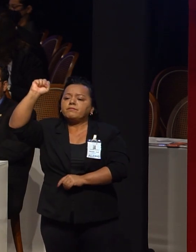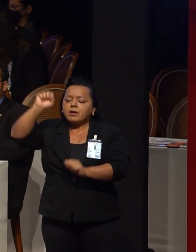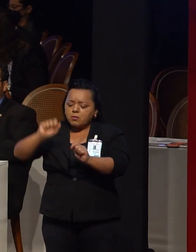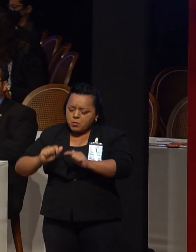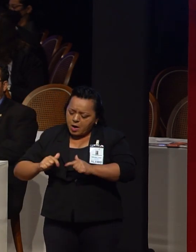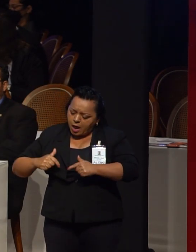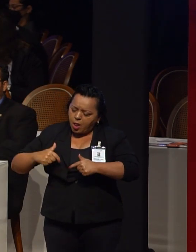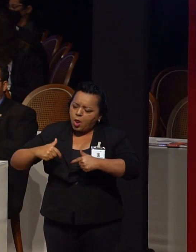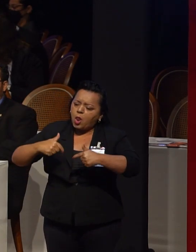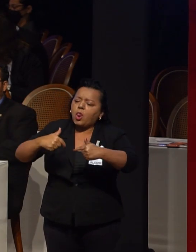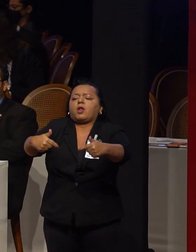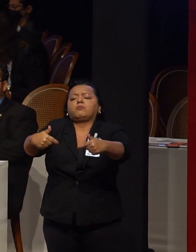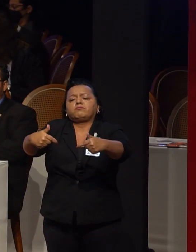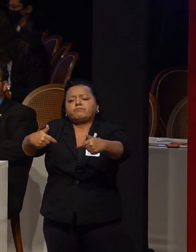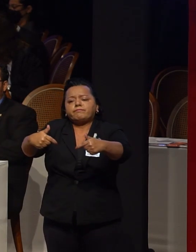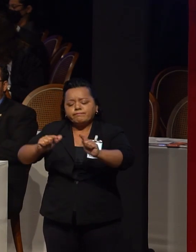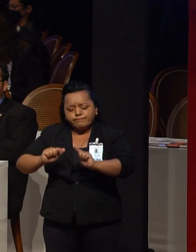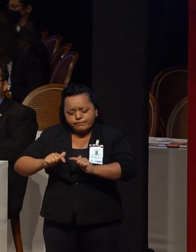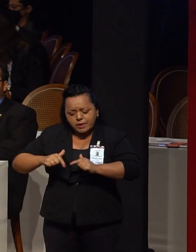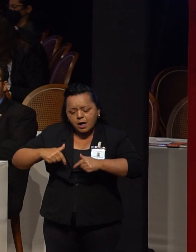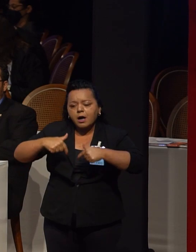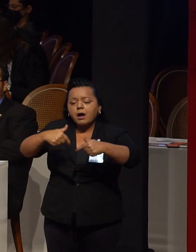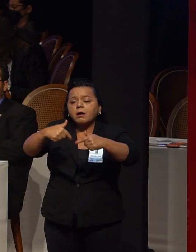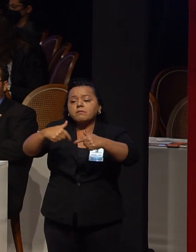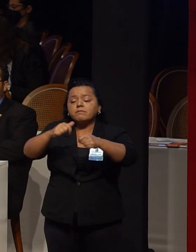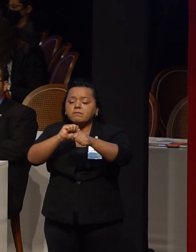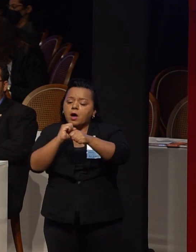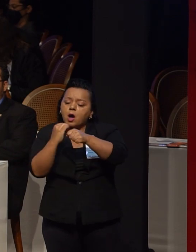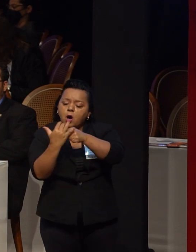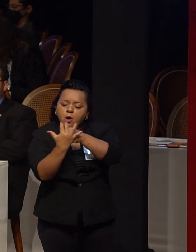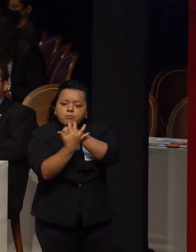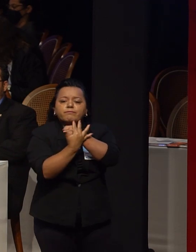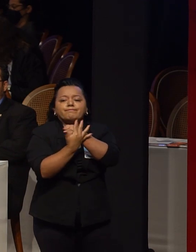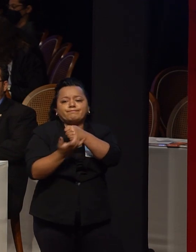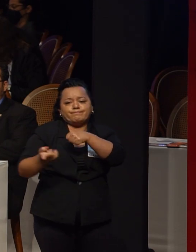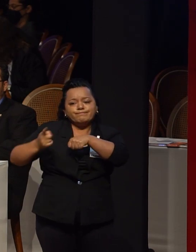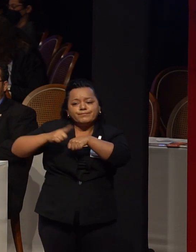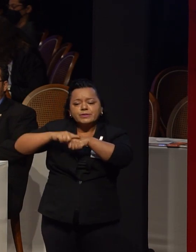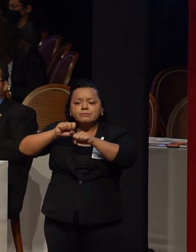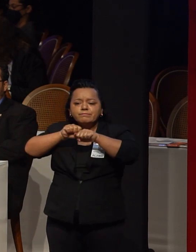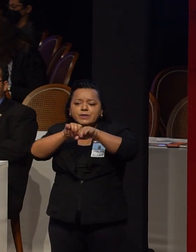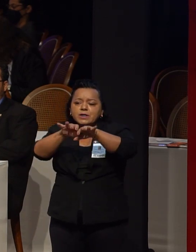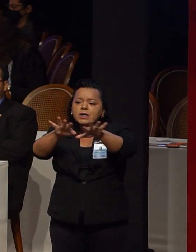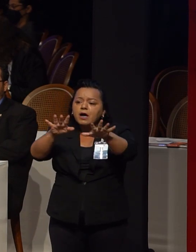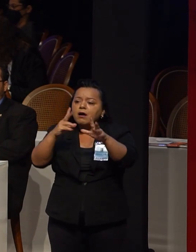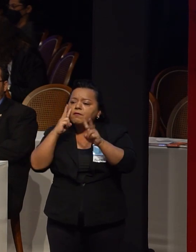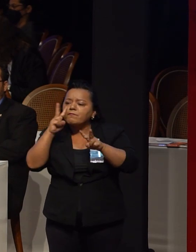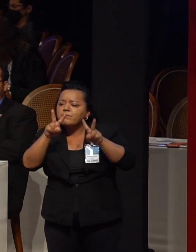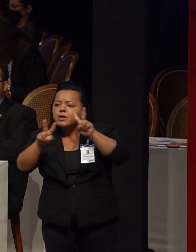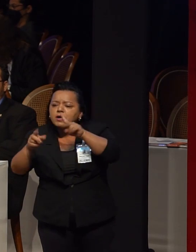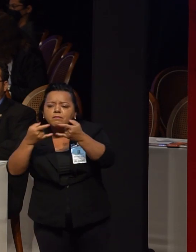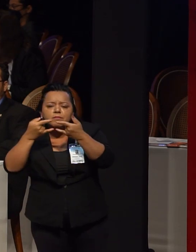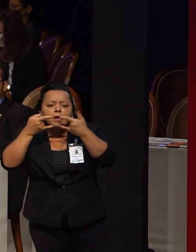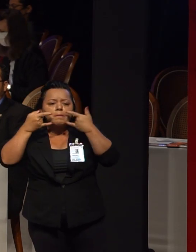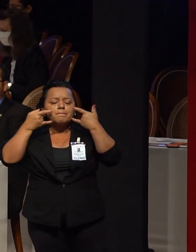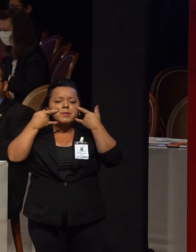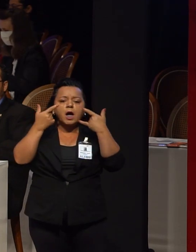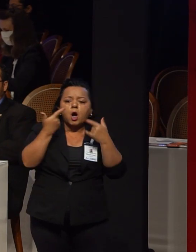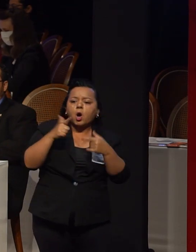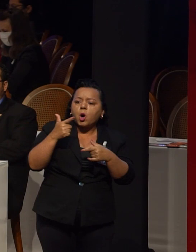luta tremenda que foi a pandemia. Eu vejo alguns aqui de máscara, outros sem